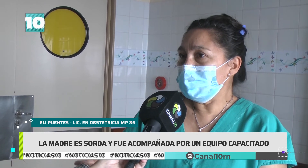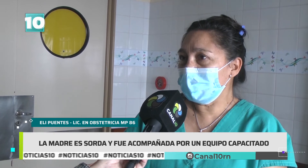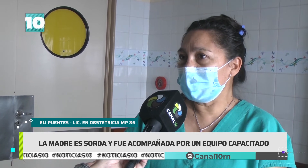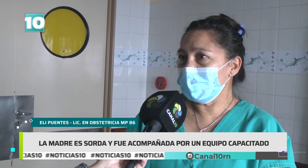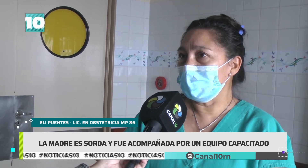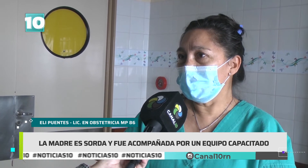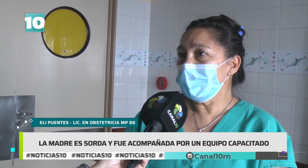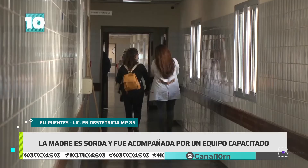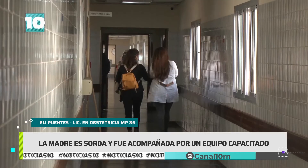mayor razón, ¿no?